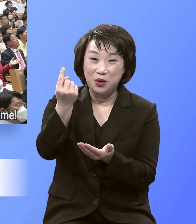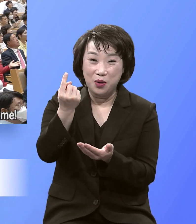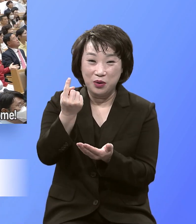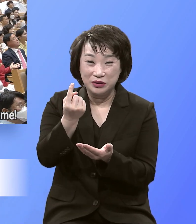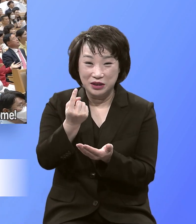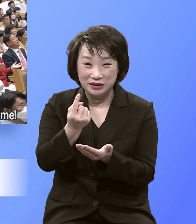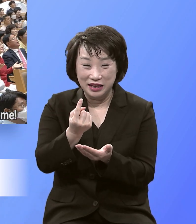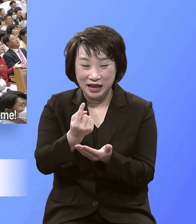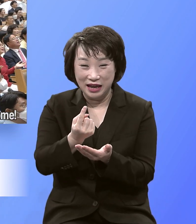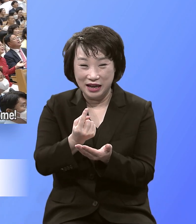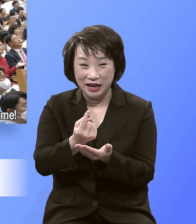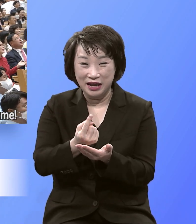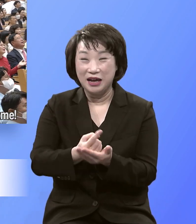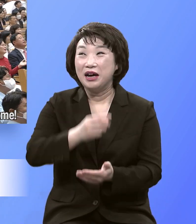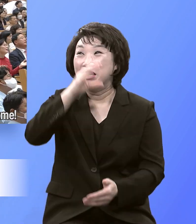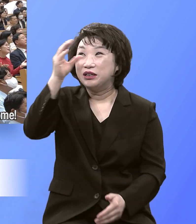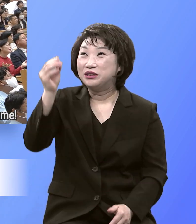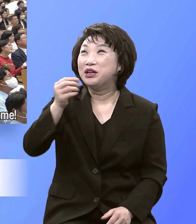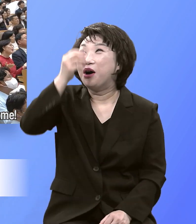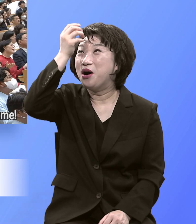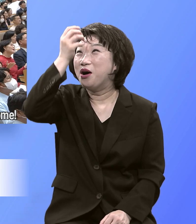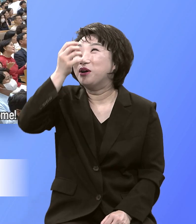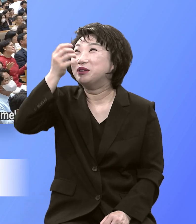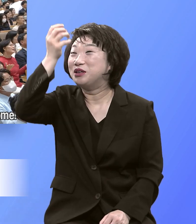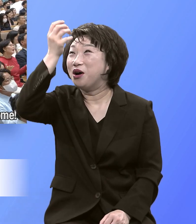성령이 오셨네.